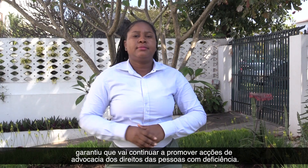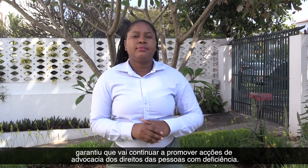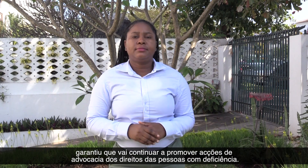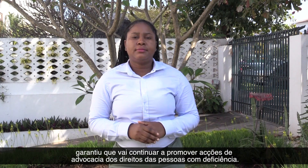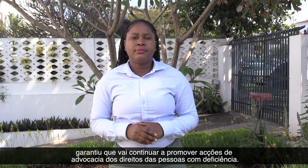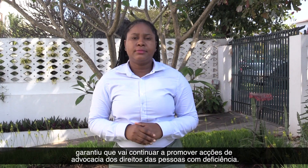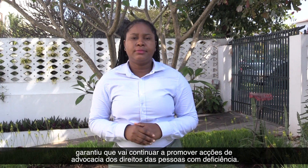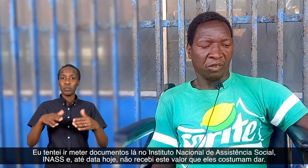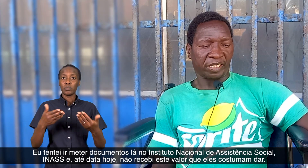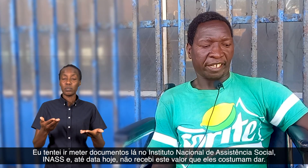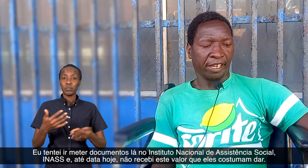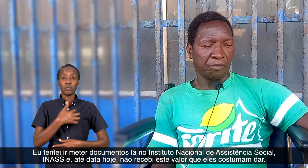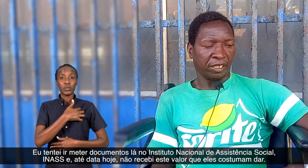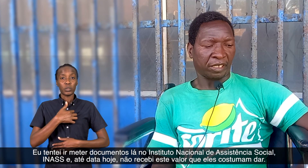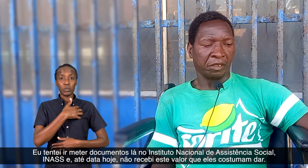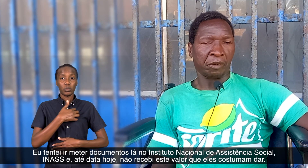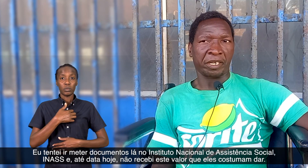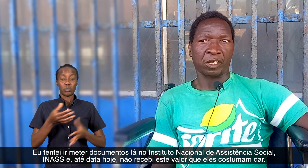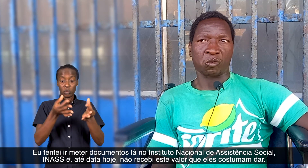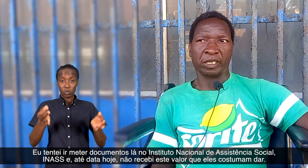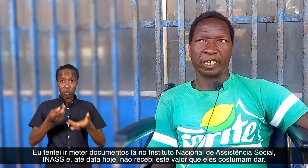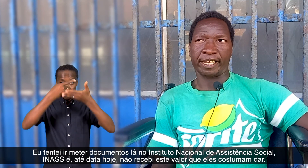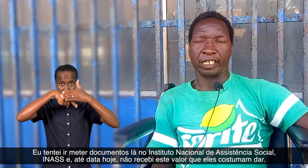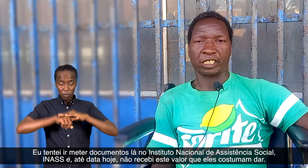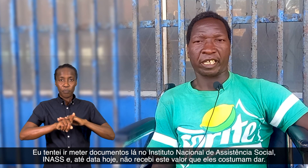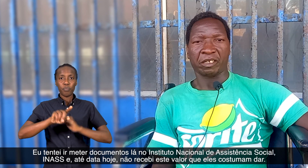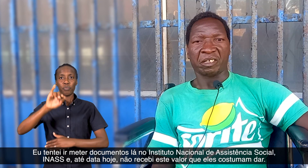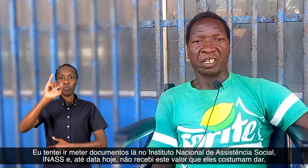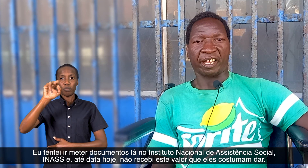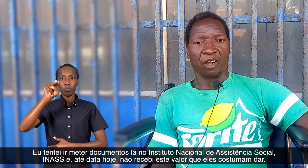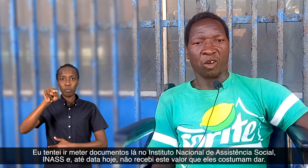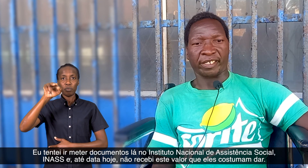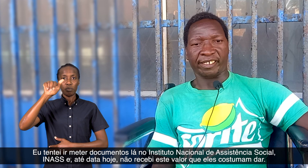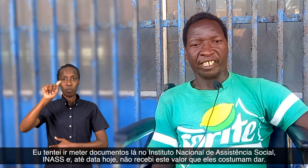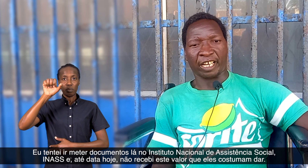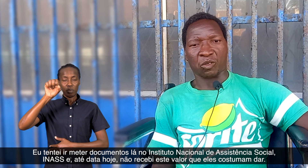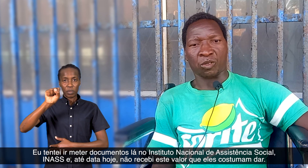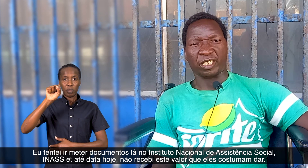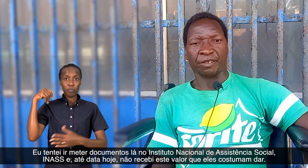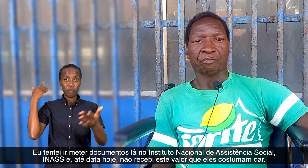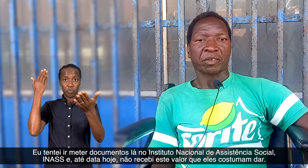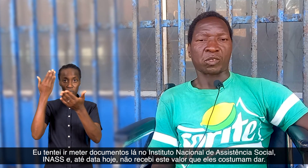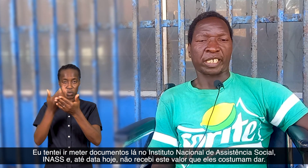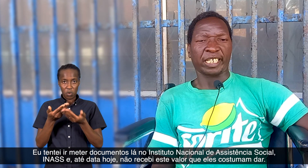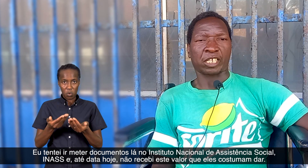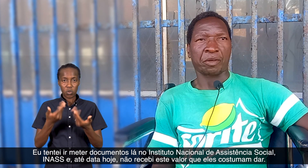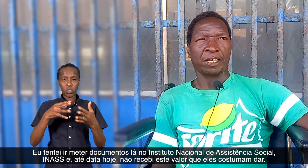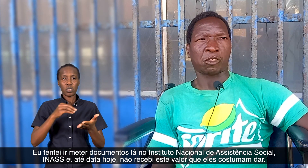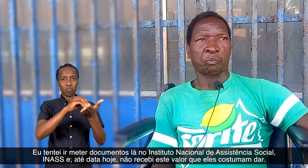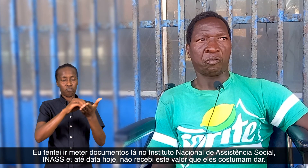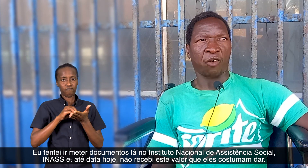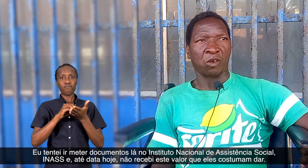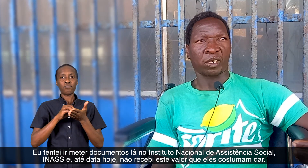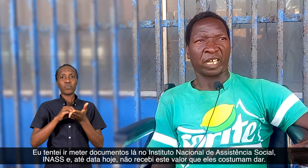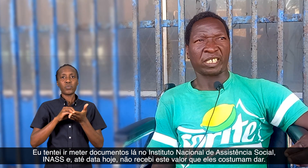deficiência. Eu tentei meter documentos na INAS e agora, em cidade de hoje, consegui receber